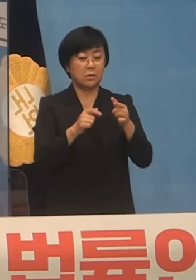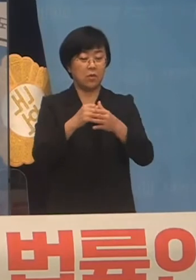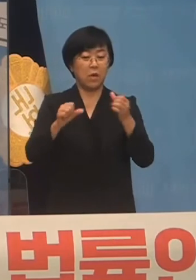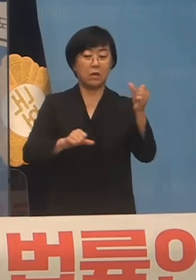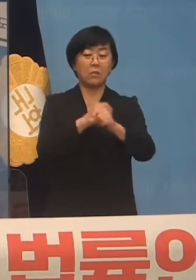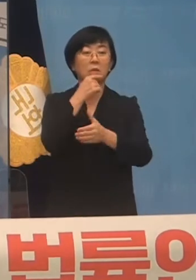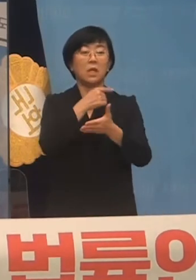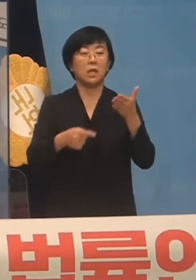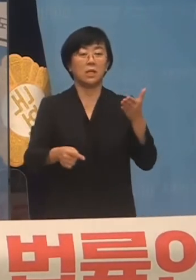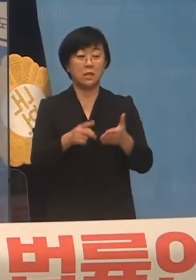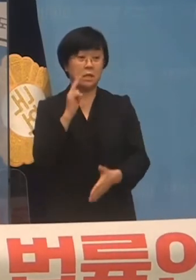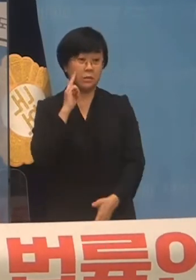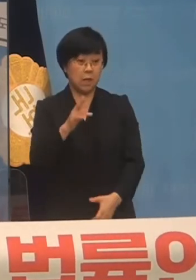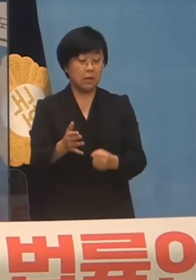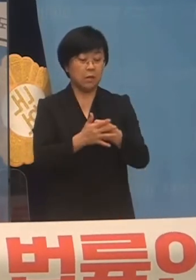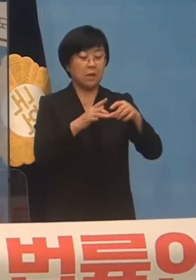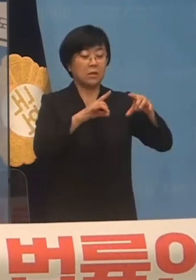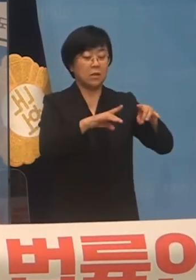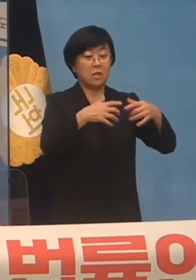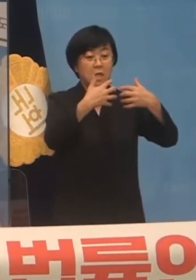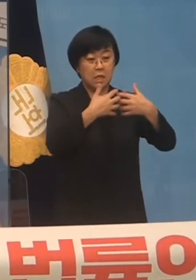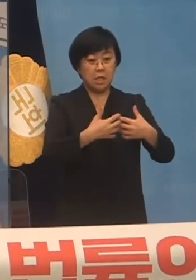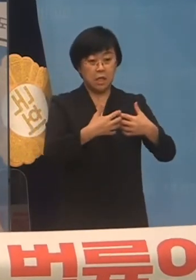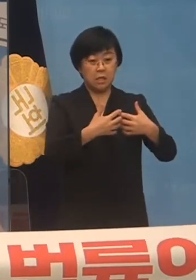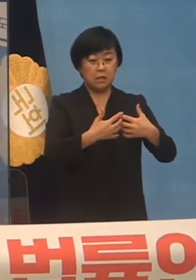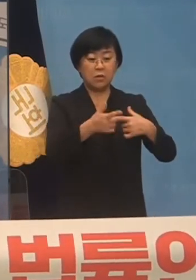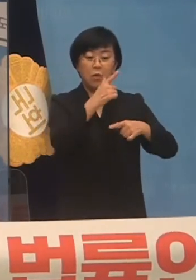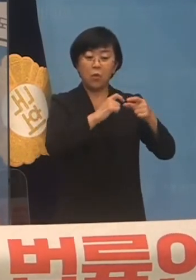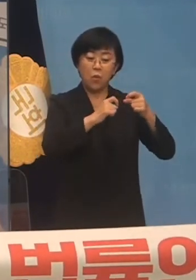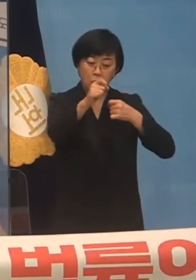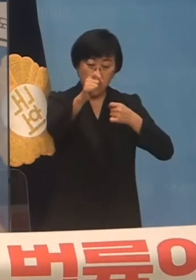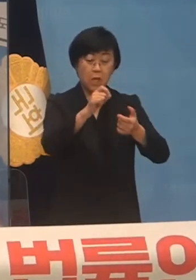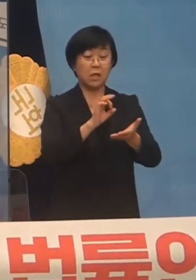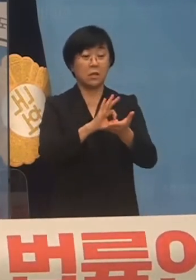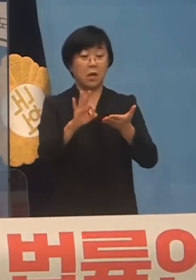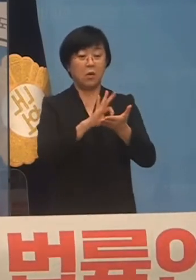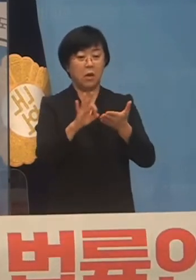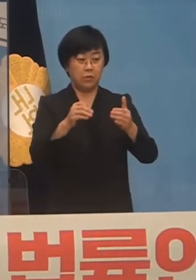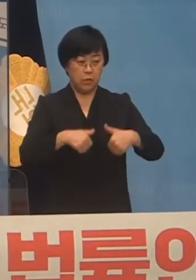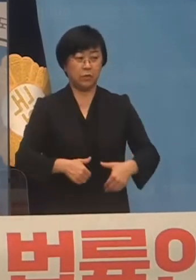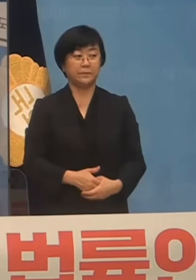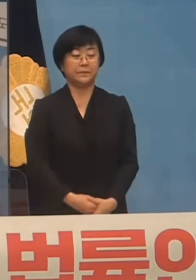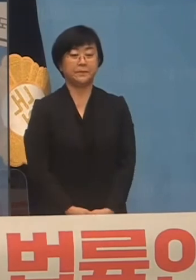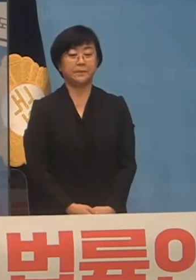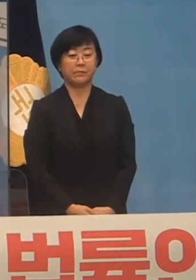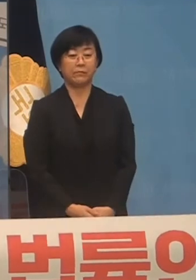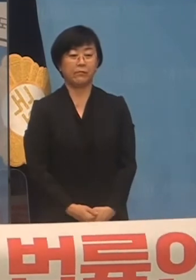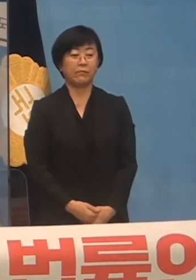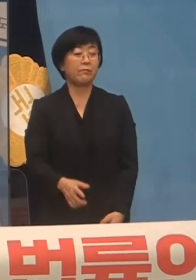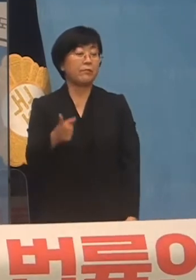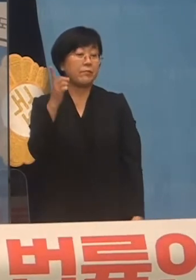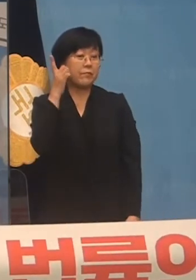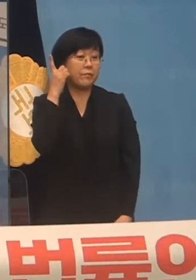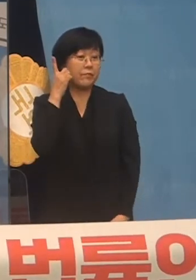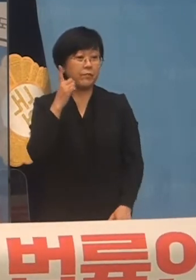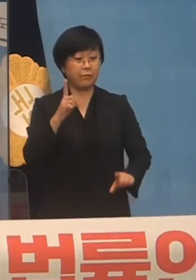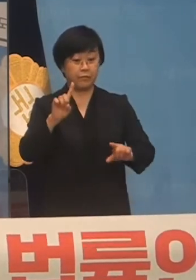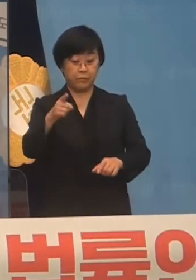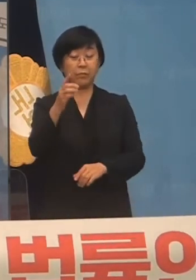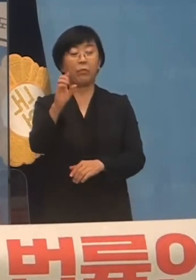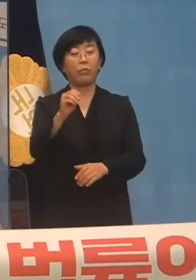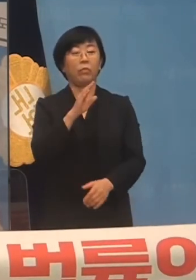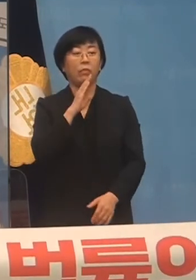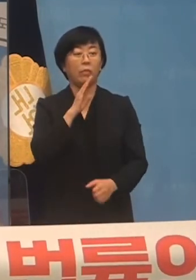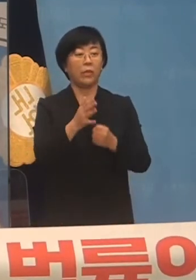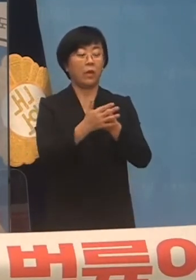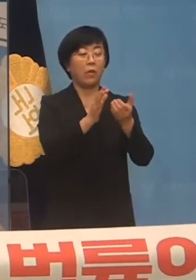환경폐가 크기 때문에 전자기기 수명을 보다 오래 가져가는 것이 매우 필요합니다. 단말기 가격이 100만원 시대가